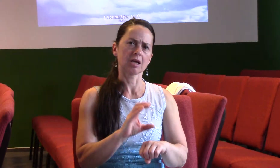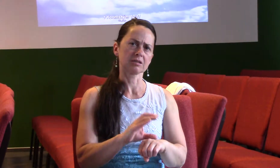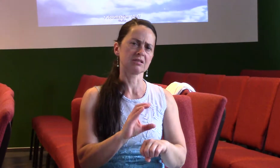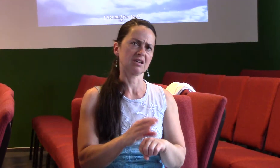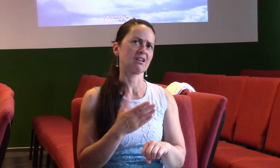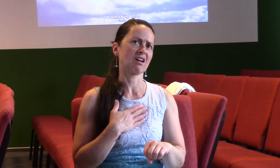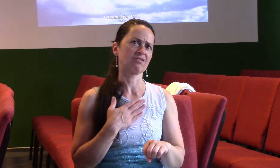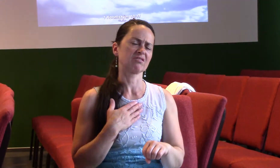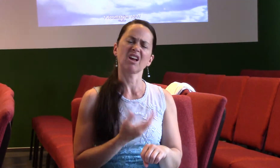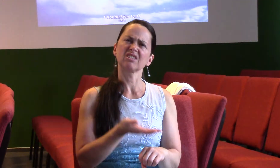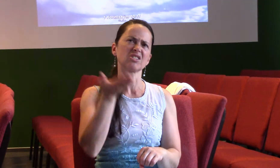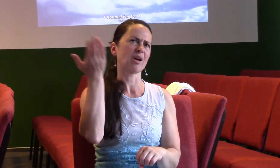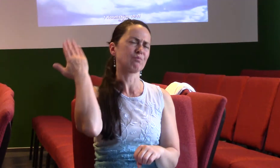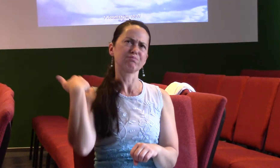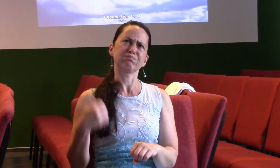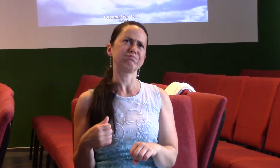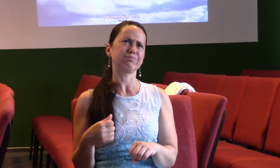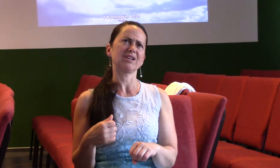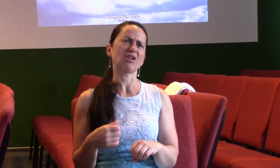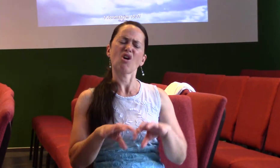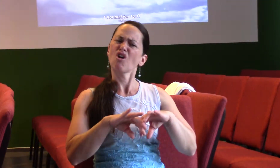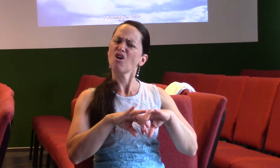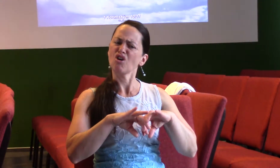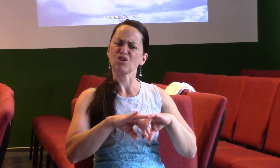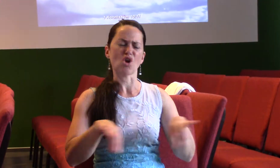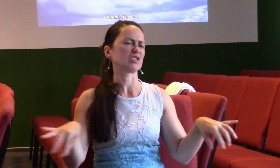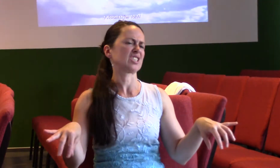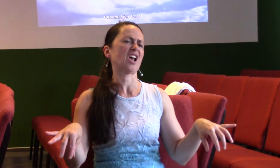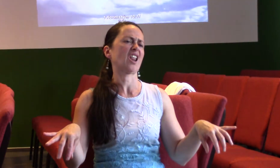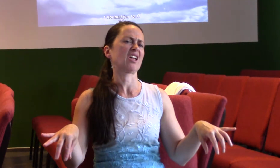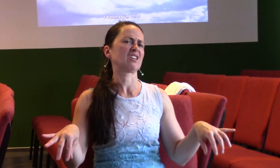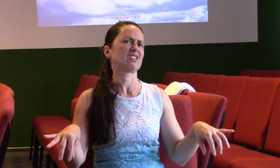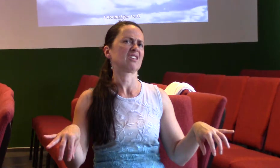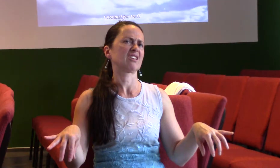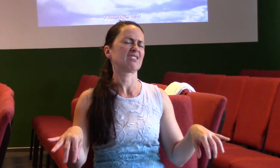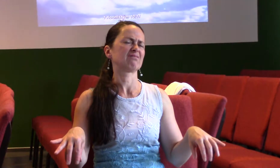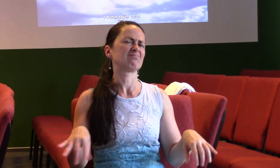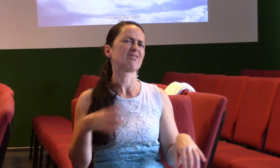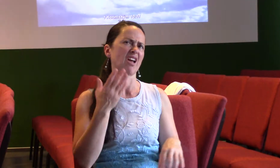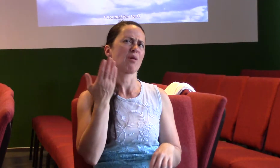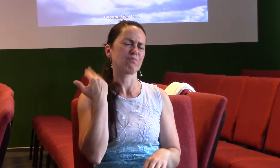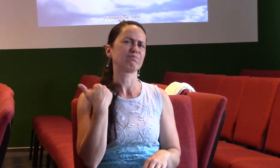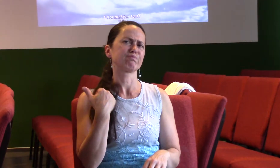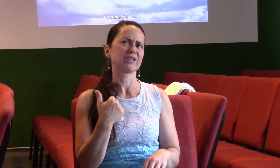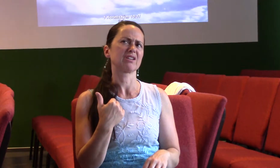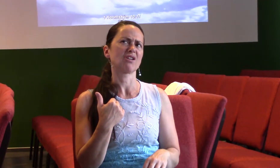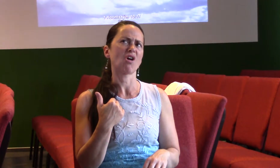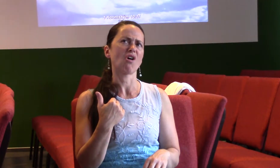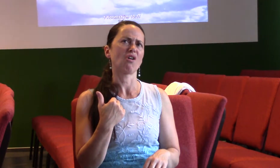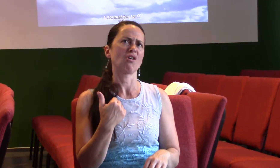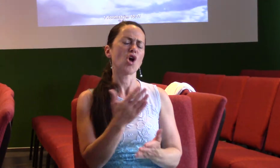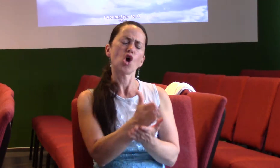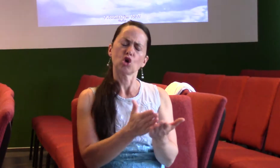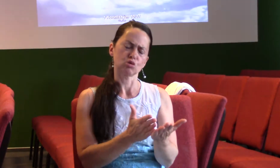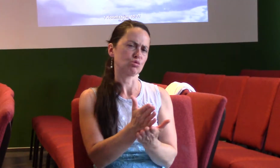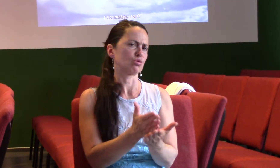a jenom jsme říkali, tak, ale už ne, už ne. A stejně se to tak stalo ještě. Nevěděl